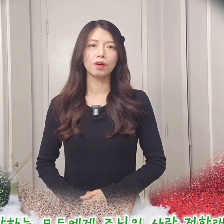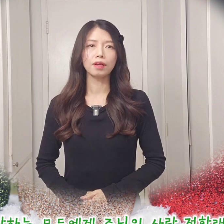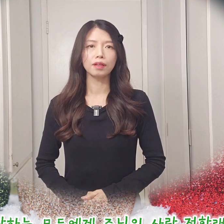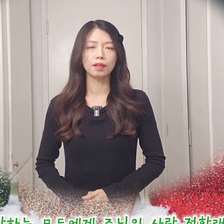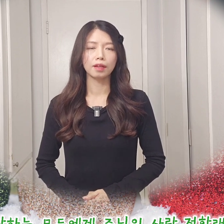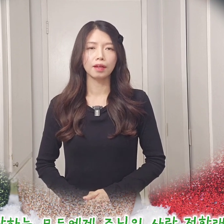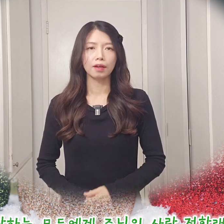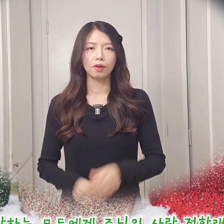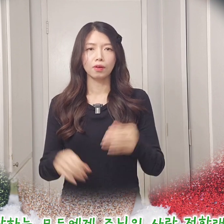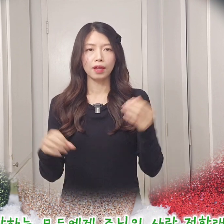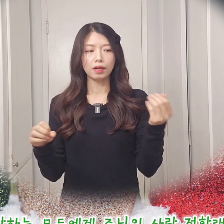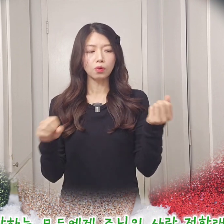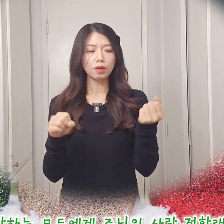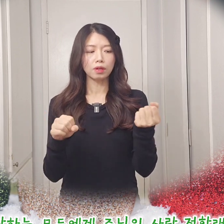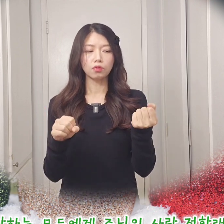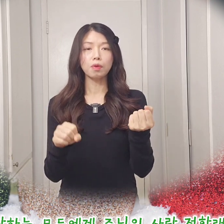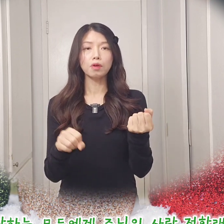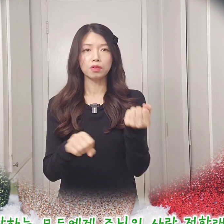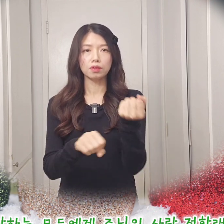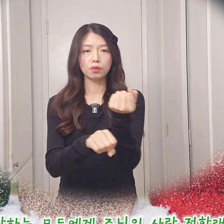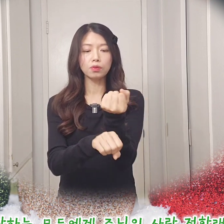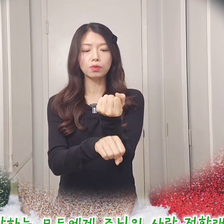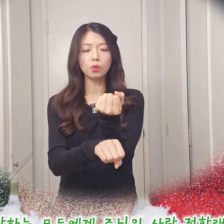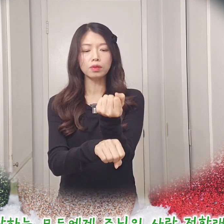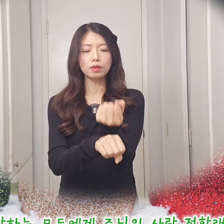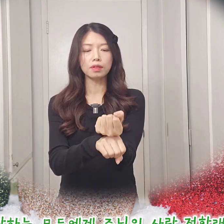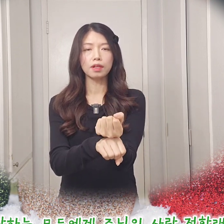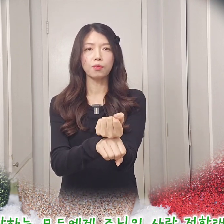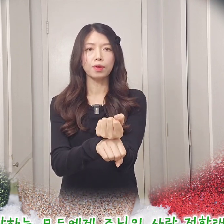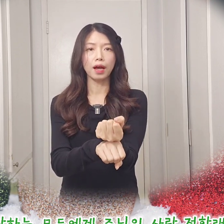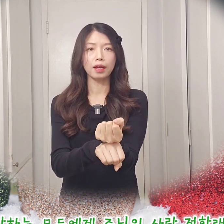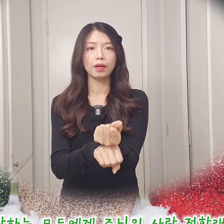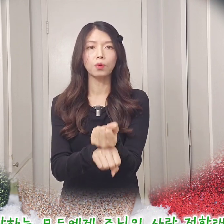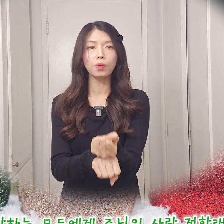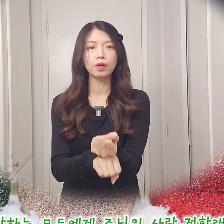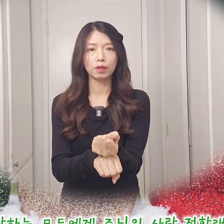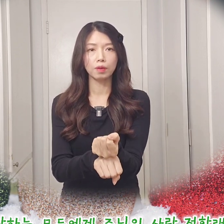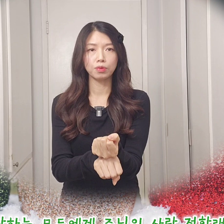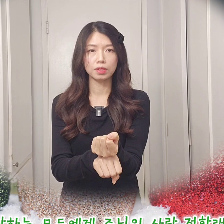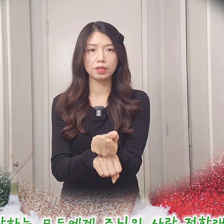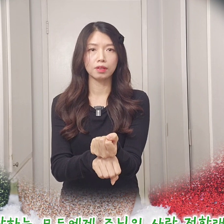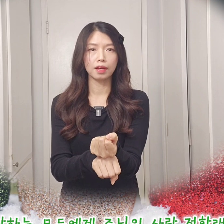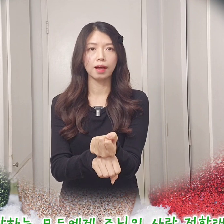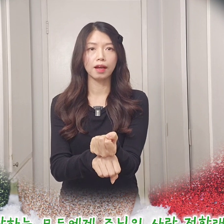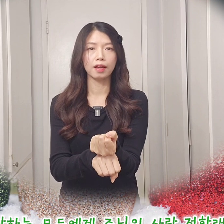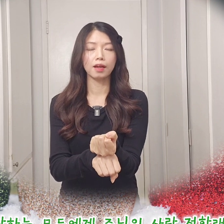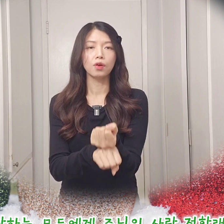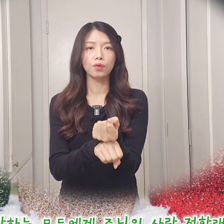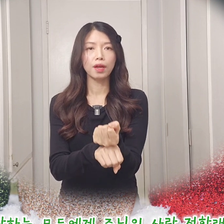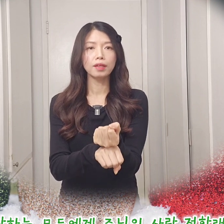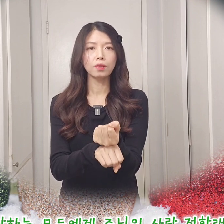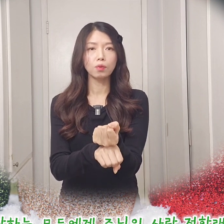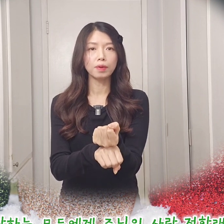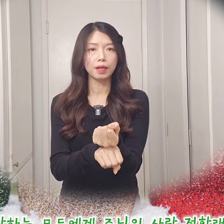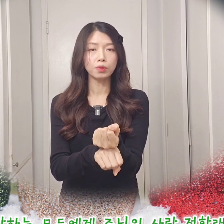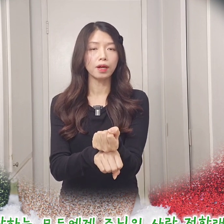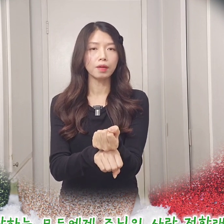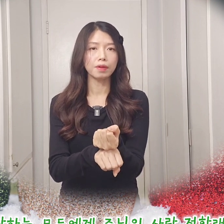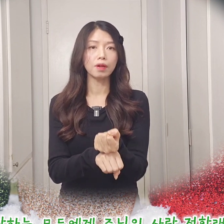수어는 양손을 이렇게 주먹을 쥐시고 손등끼리 위아래로 이렇게 붙이셨다가 위에 있는 손만 앞으로 나가면서